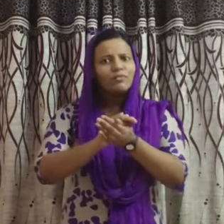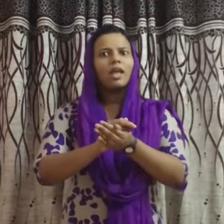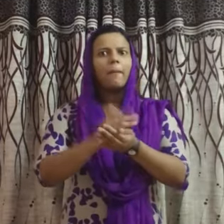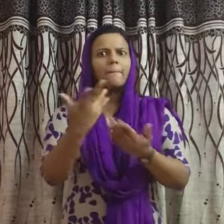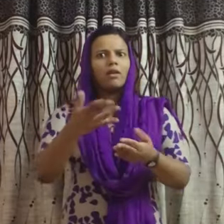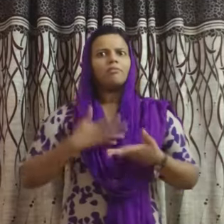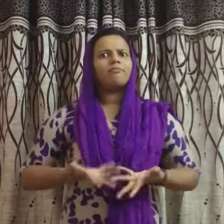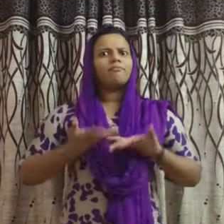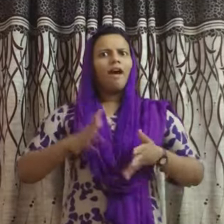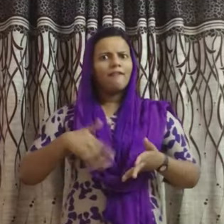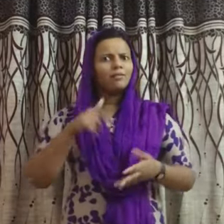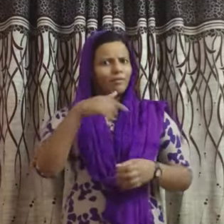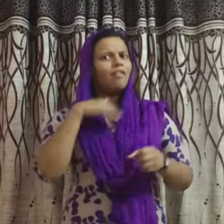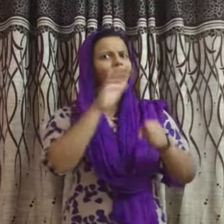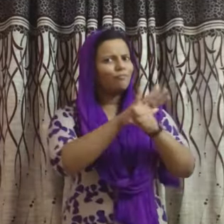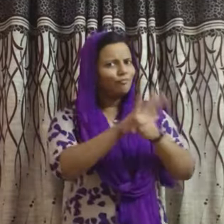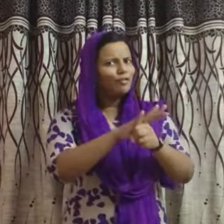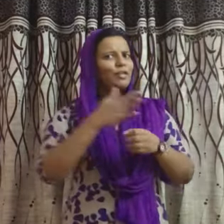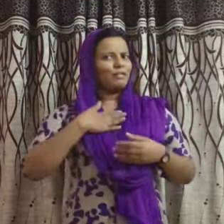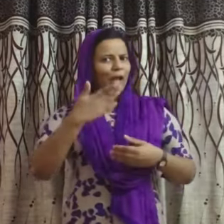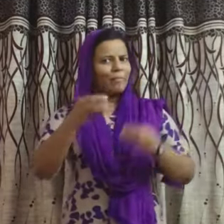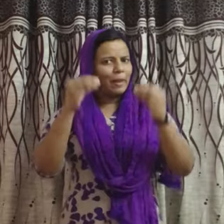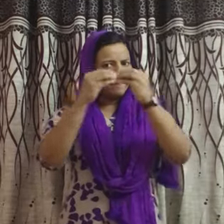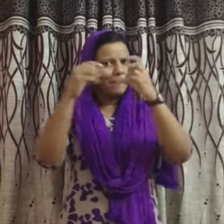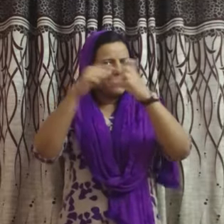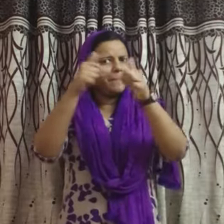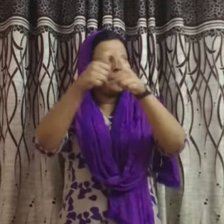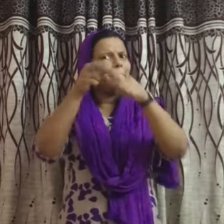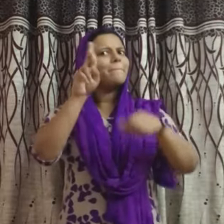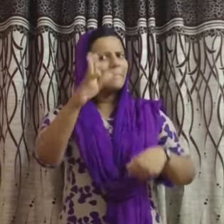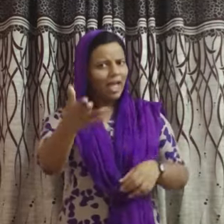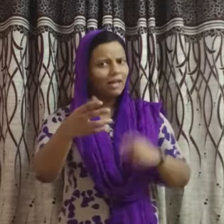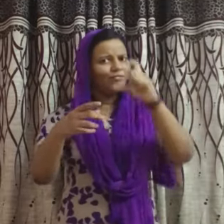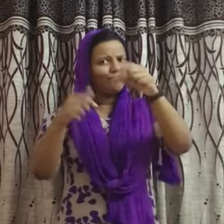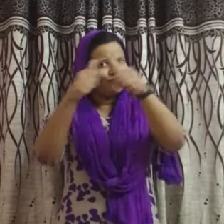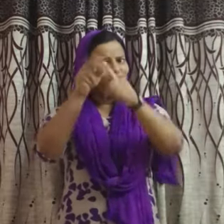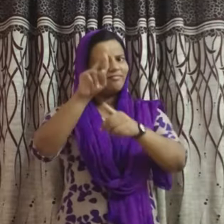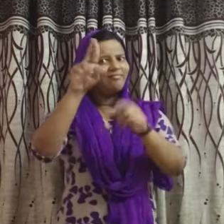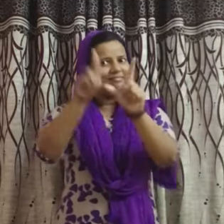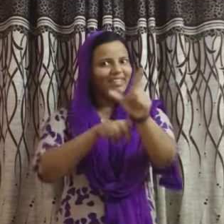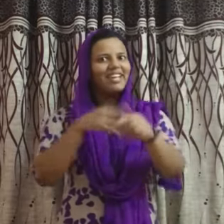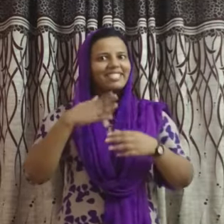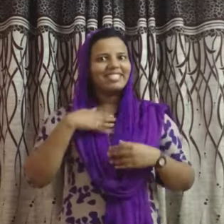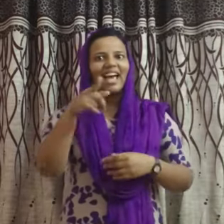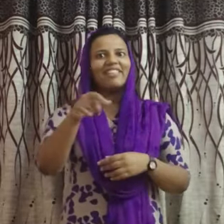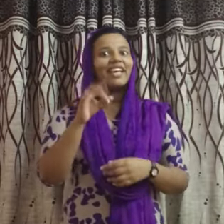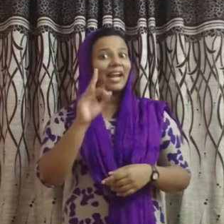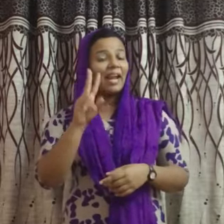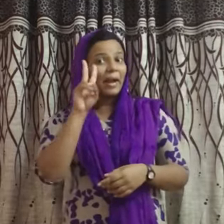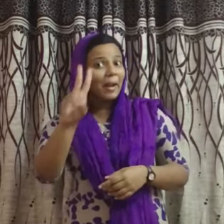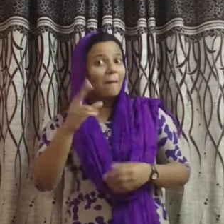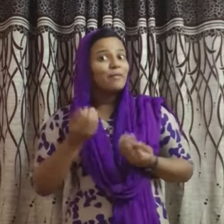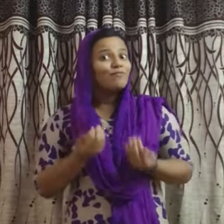ഞാൻ നിങ്ങളെ സൃഷ്ടിച്ചു, ഞാൻ ചുമന്ന് നിങ്ങളെ വിടുവിക്കുക തന്നെ ചെയ്യും. ഞാനാ നിങ്ങളെ വീണ്ടും ജനിപ്പിച്ചത് ആരാ? ആരാ? കർത്താവ്. അമ്മൻ വീണ്ടും ജനം